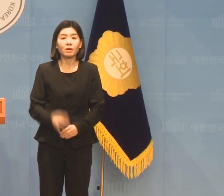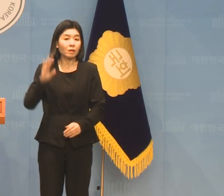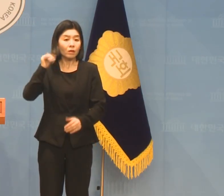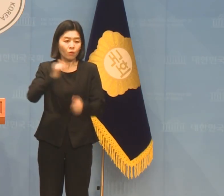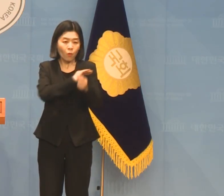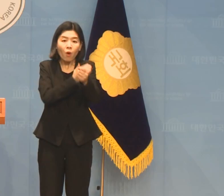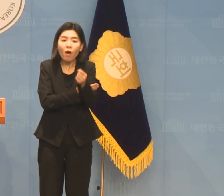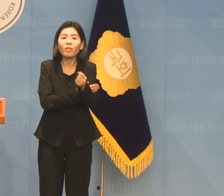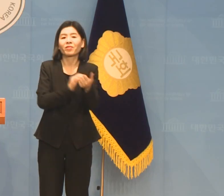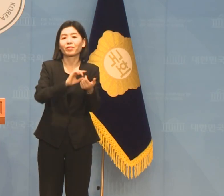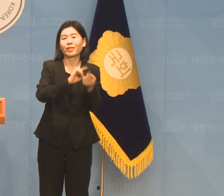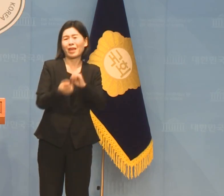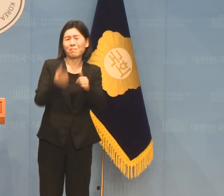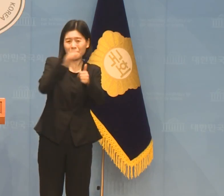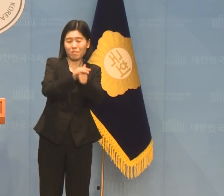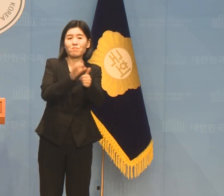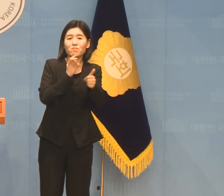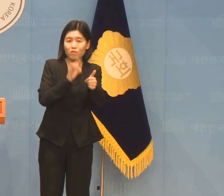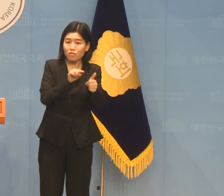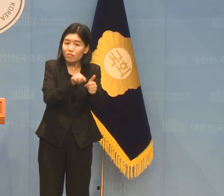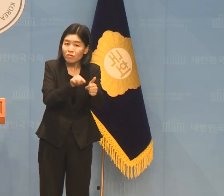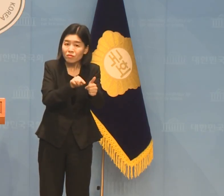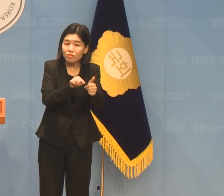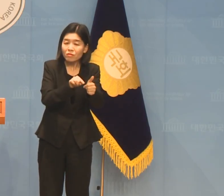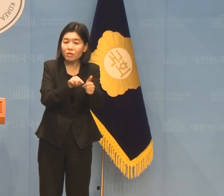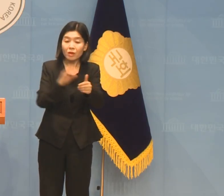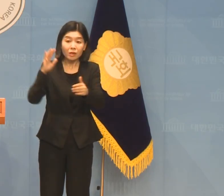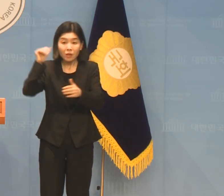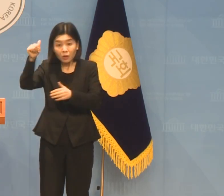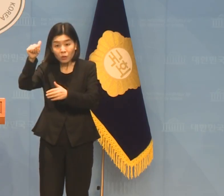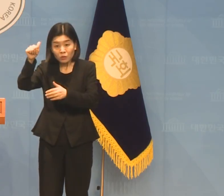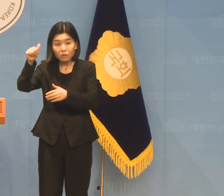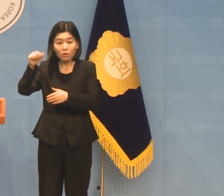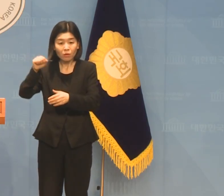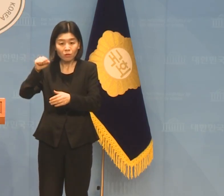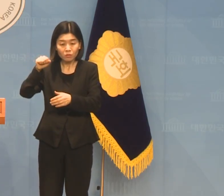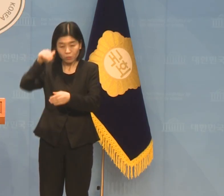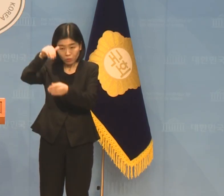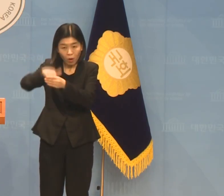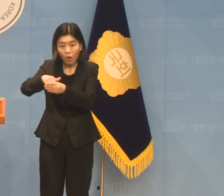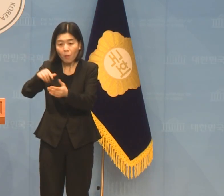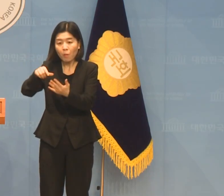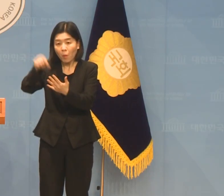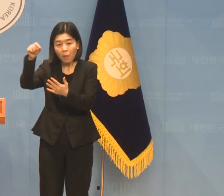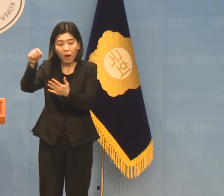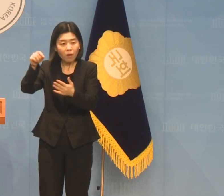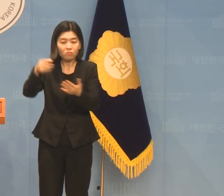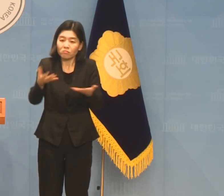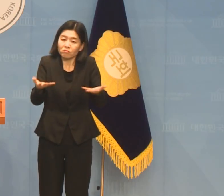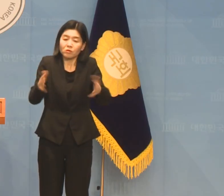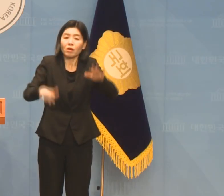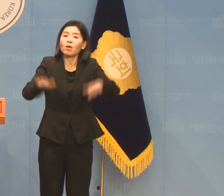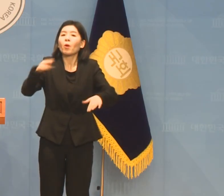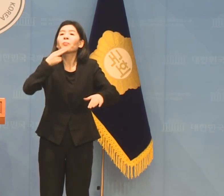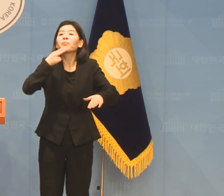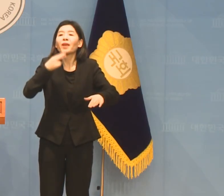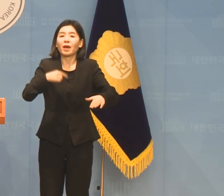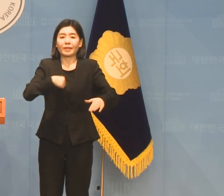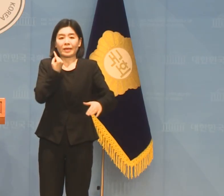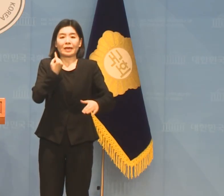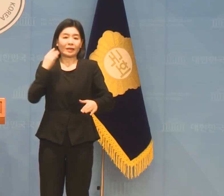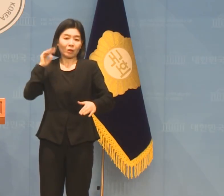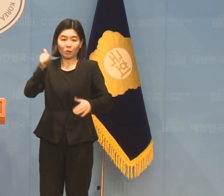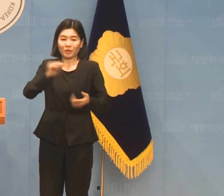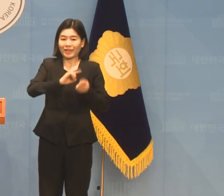권한대행이나 선출직 대통령이 할 수 있는 일에는 차이가 없다는 언급처럼 스스로 대통령을 대신해 국익을